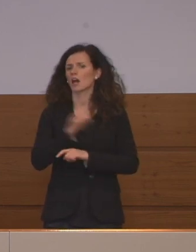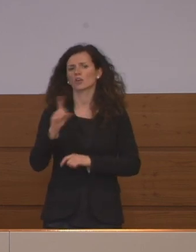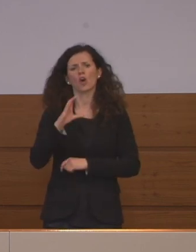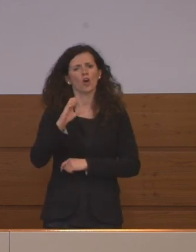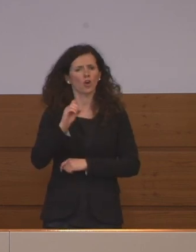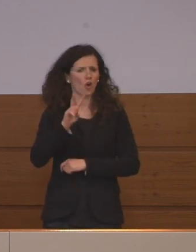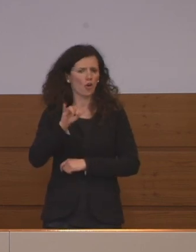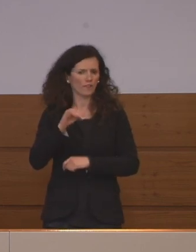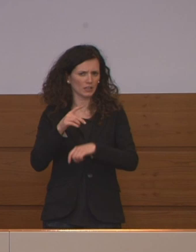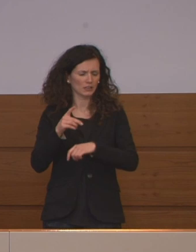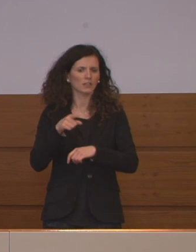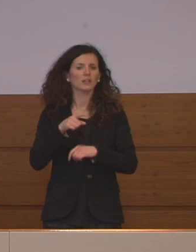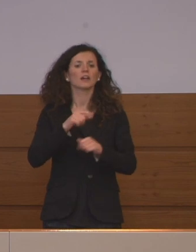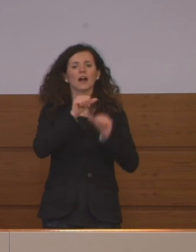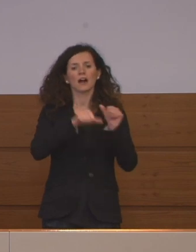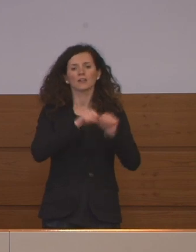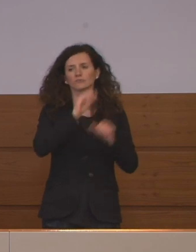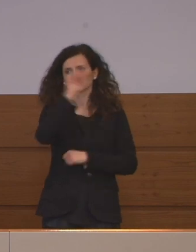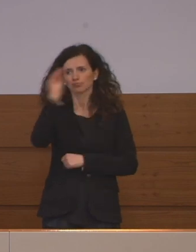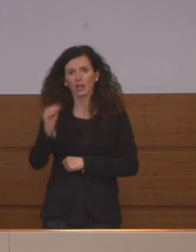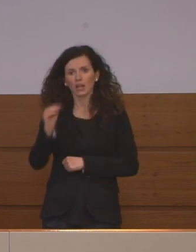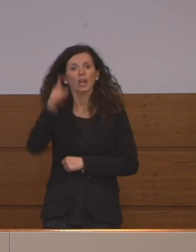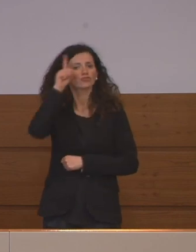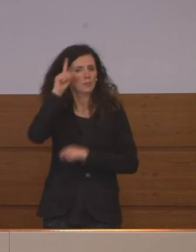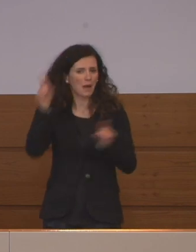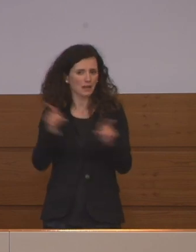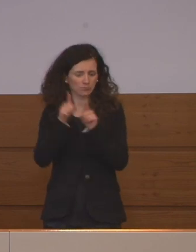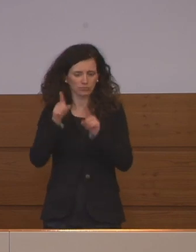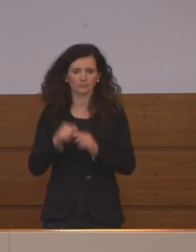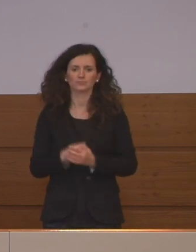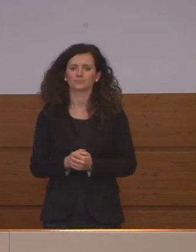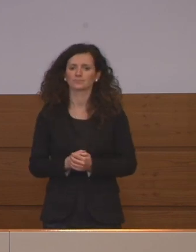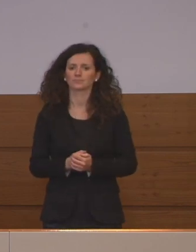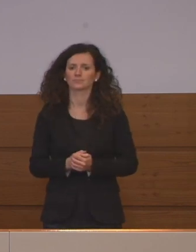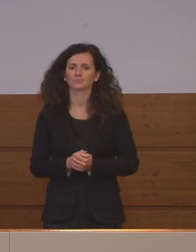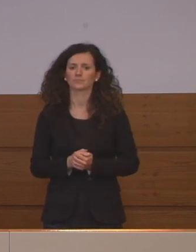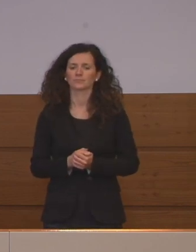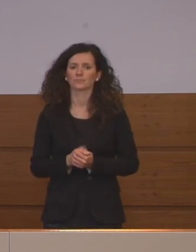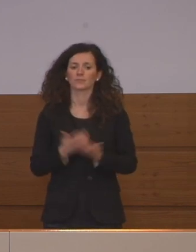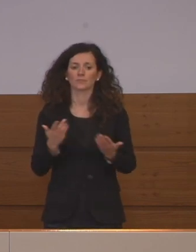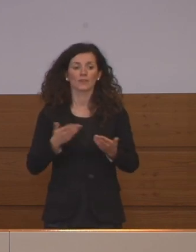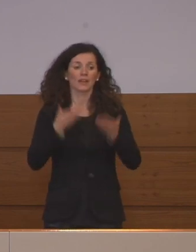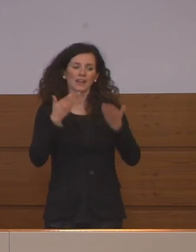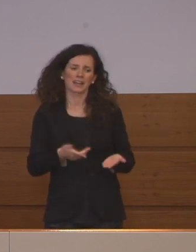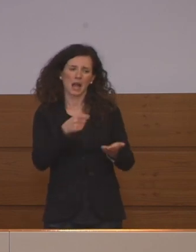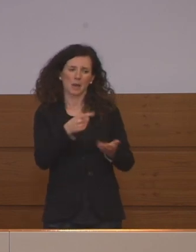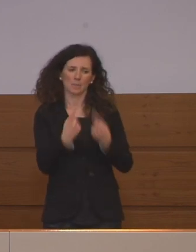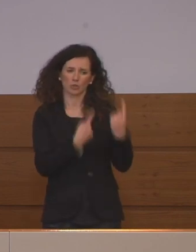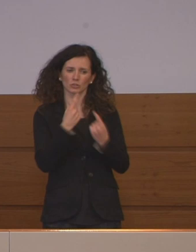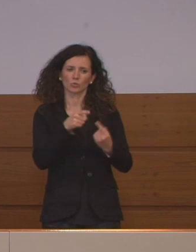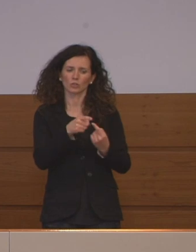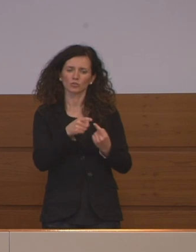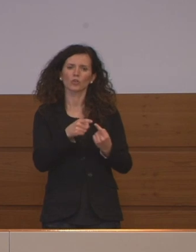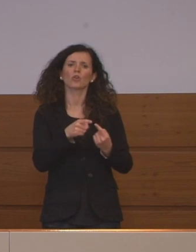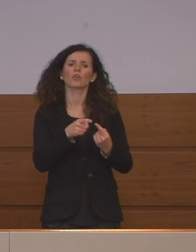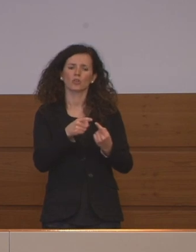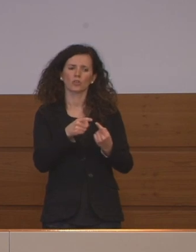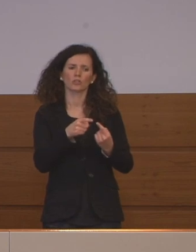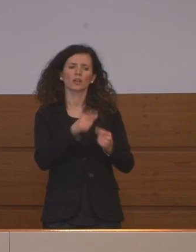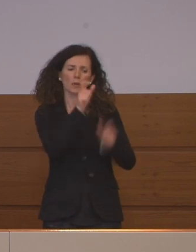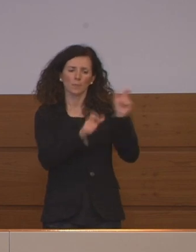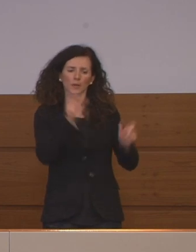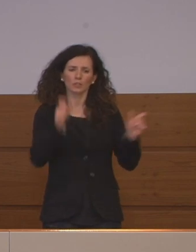regioni e in germania come detto continua l'attivita delle forze in campo in particolare del volontariato siamo a oltre